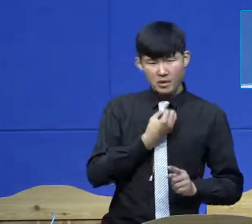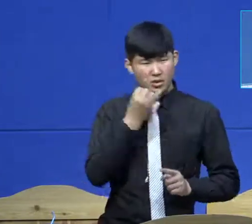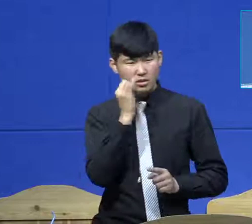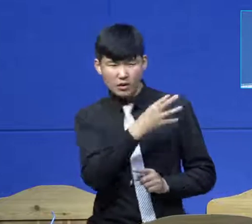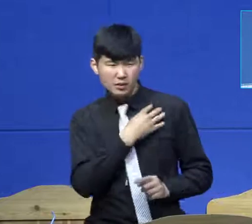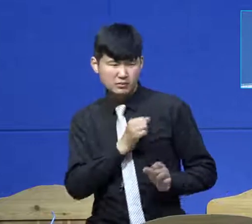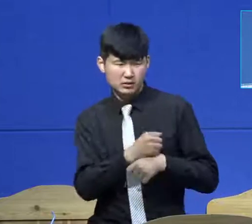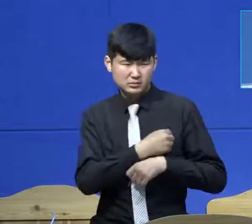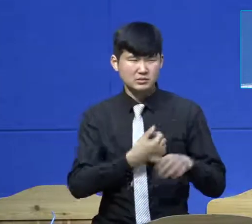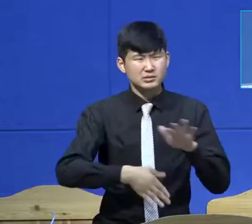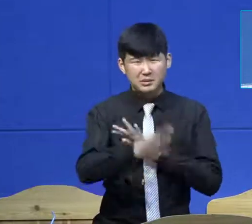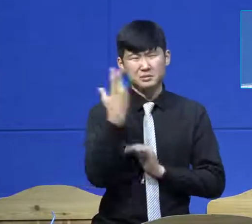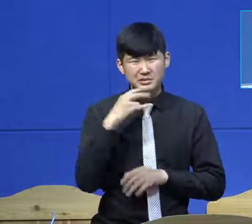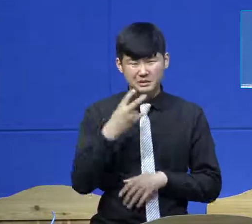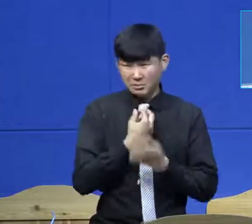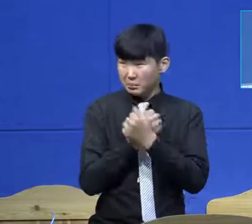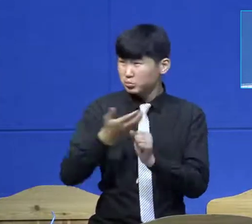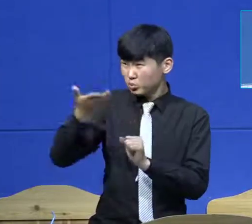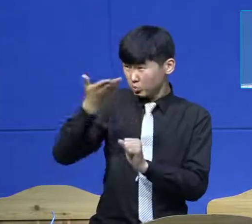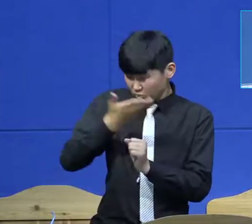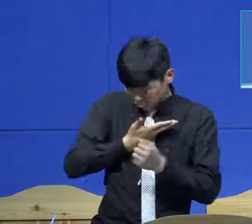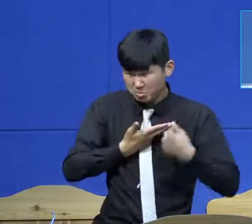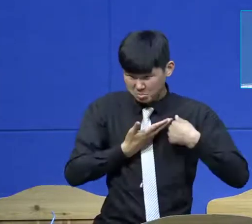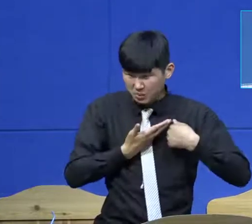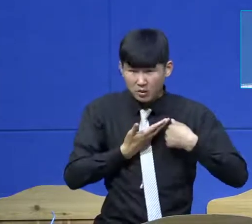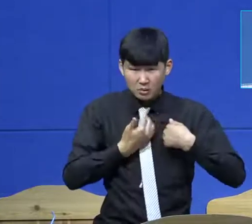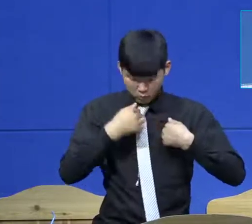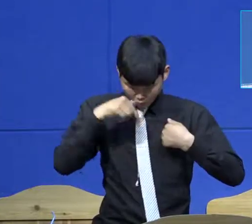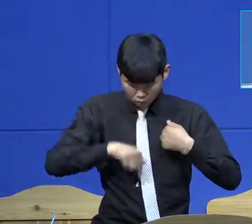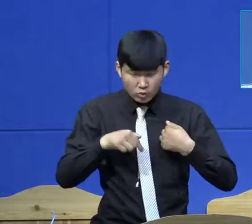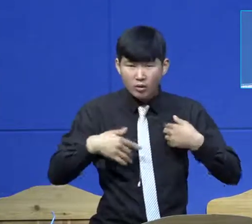хүчирхэглэгч байсан. Над шиг ийм хүнийг аваад өчгсөн байгаам чинь одоо